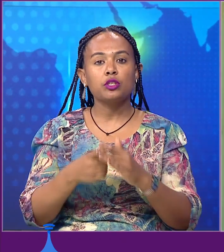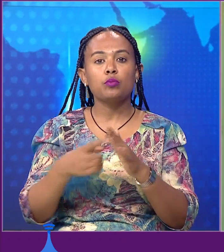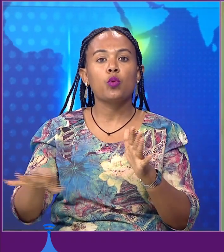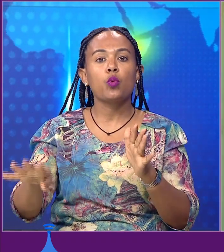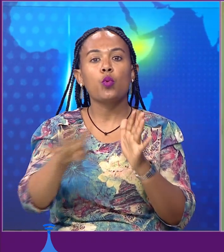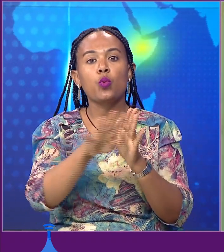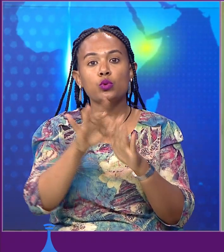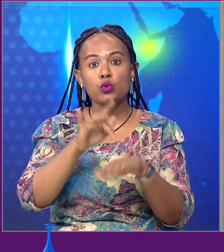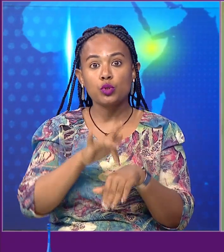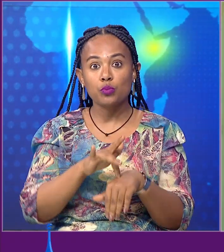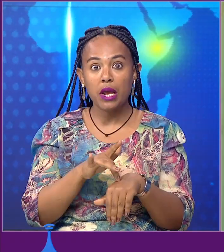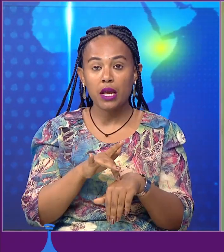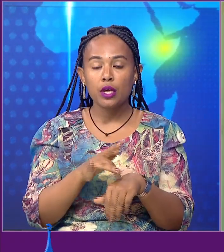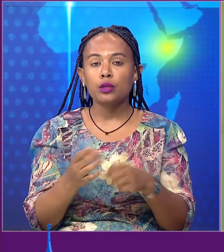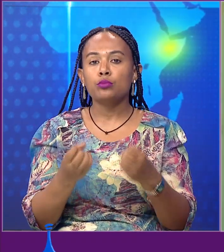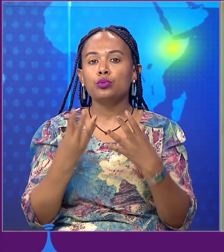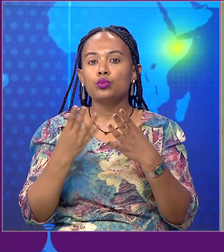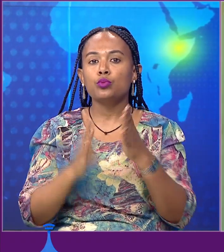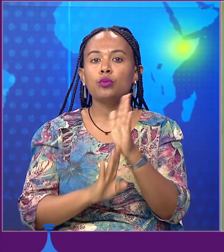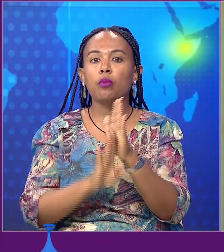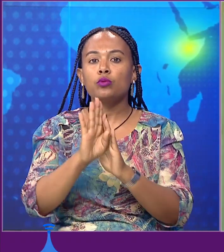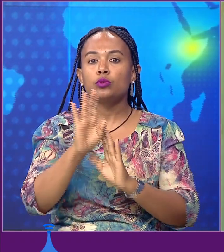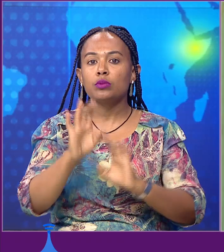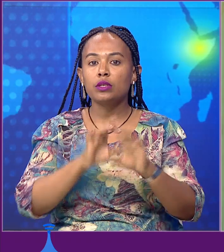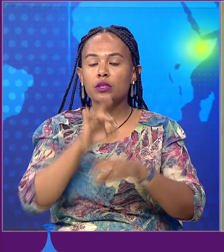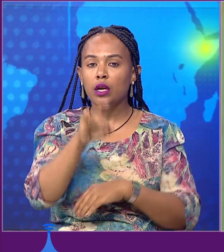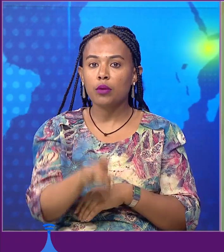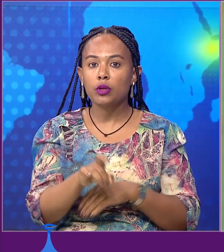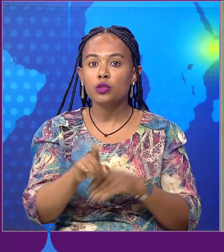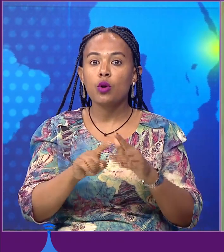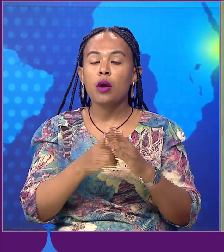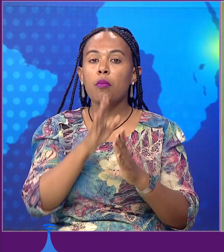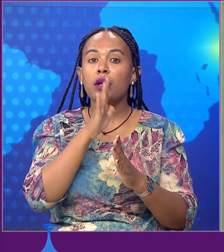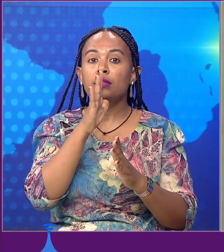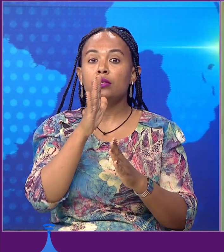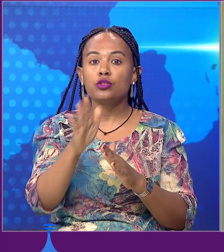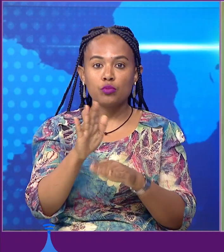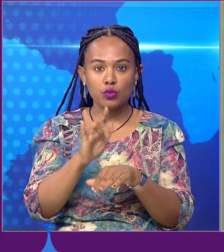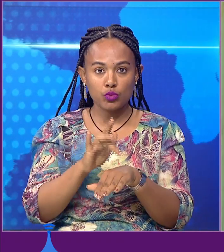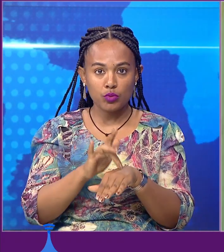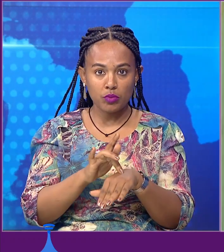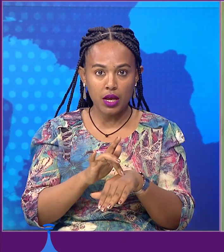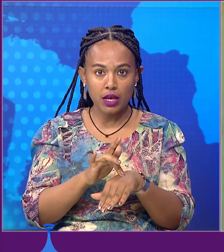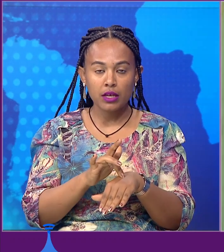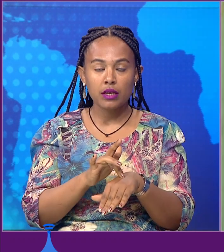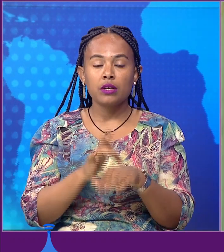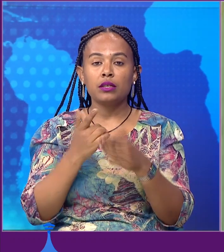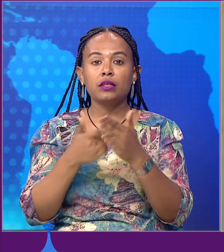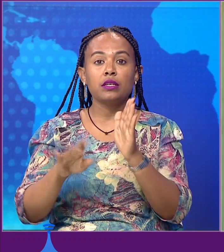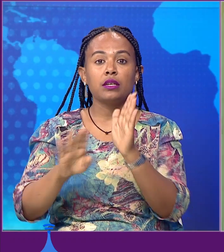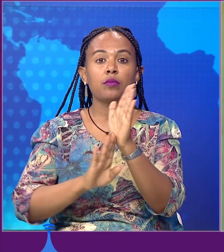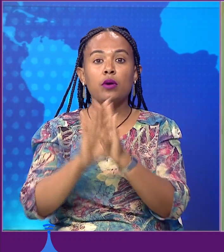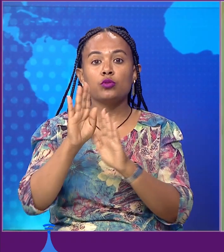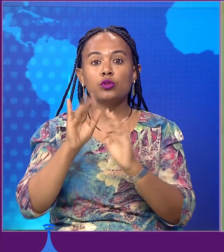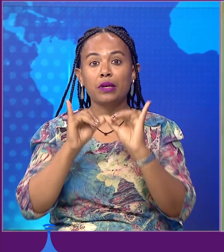ላይ ብዙ ልማቶች መካሄድ አለባቸው። ባልተጀመሩ ወንዞችም ላይ ተጨማሪ ልማቶች መካሄድ አለባቸው።